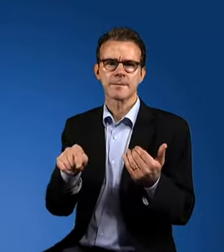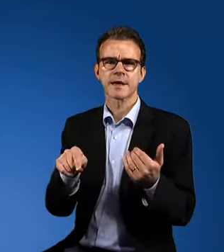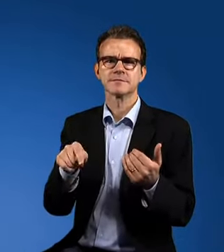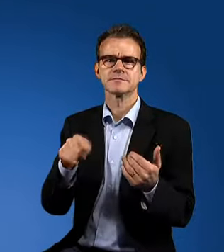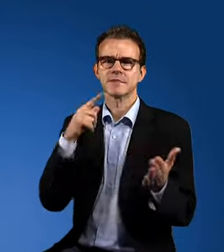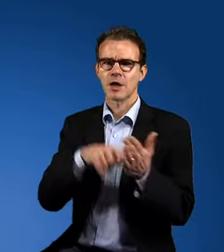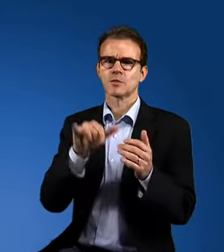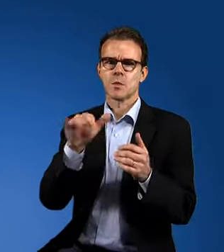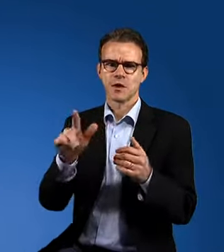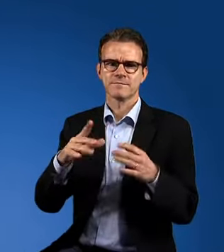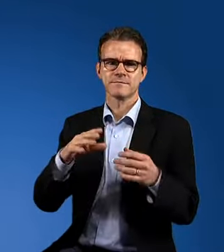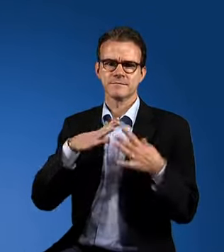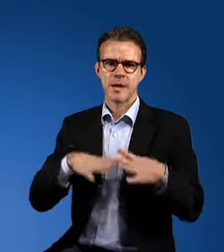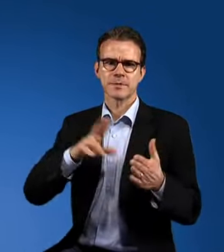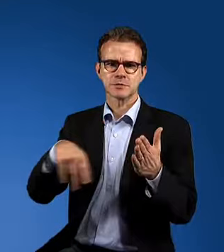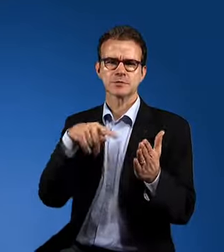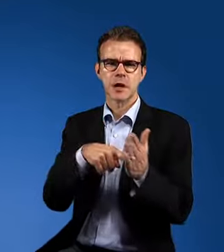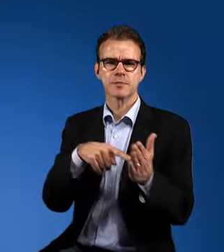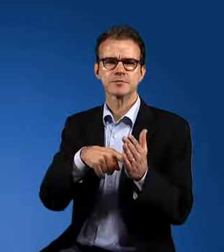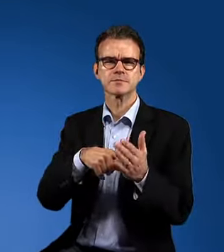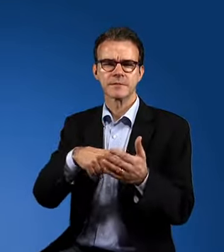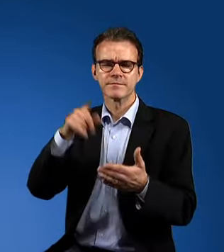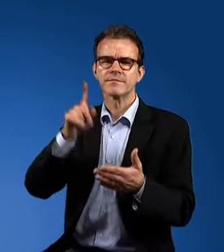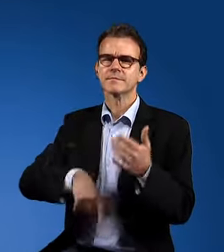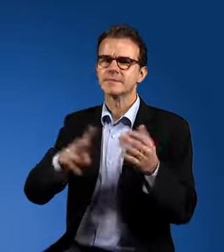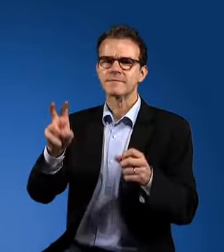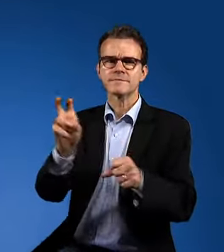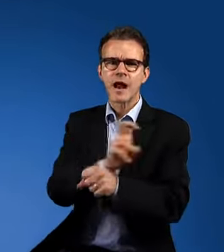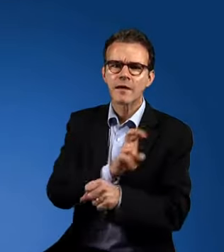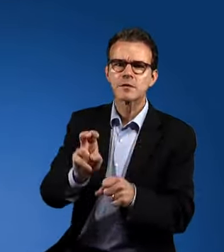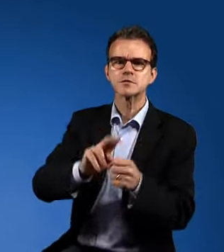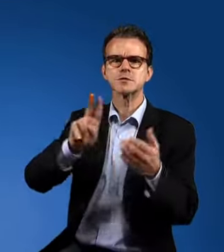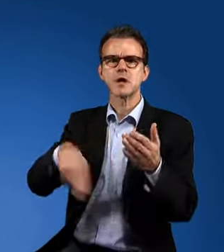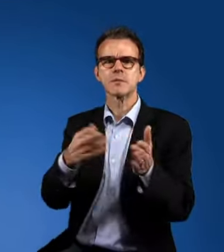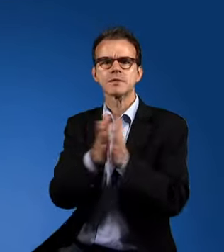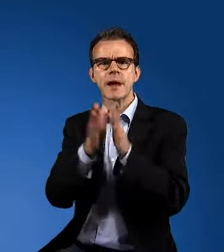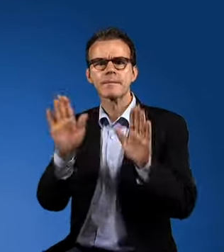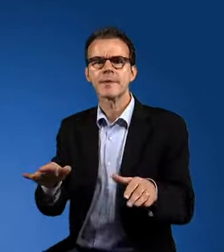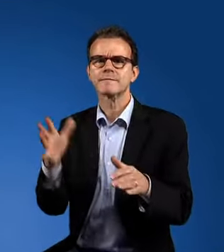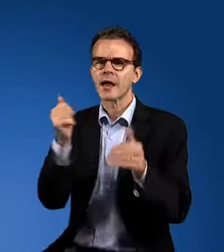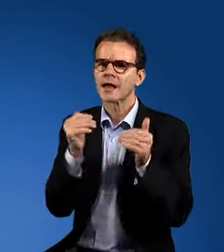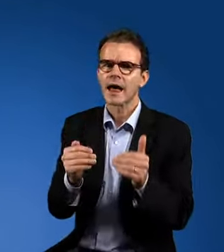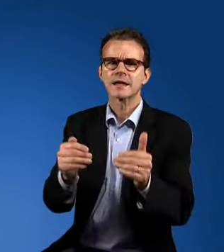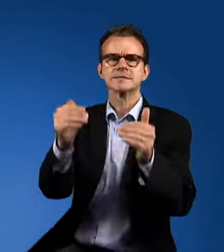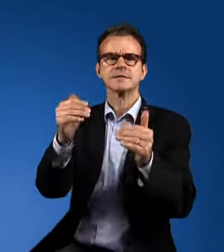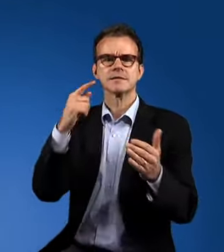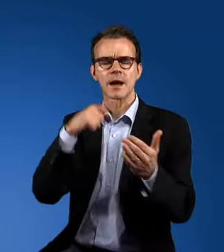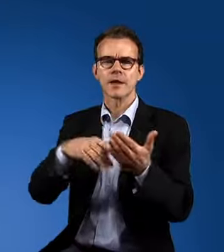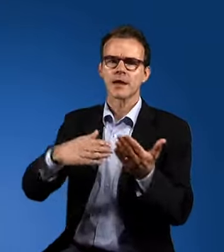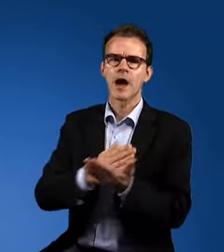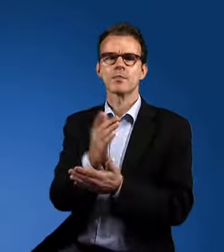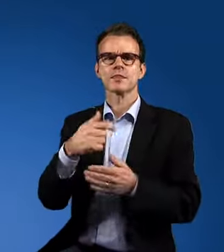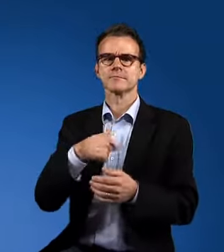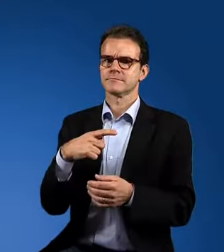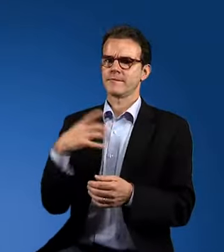odotukset, että tämä YK-vammaissopimus, koska se edellyttää valvonta- ja seurantajärjestelmän kehittämistä, niin sitä kautta